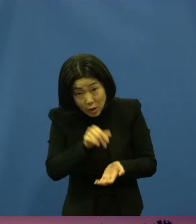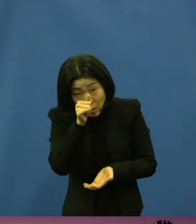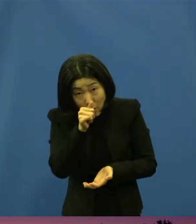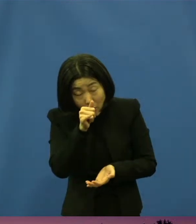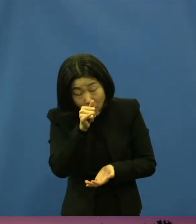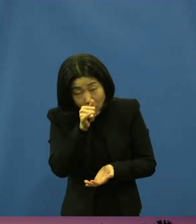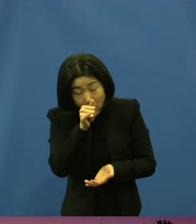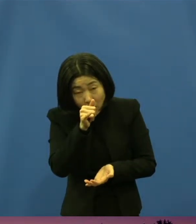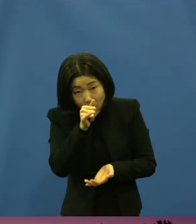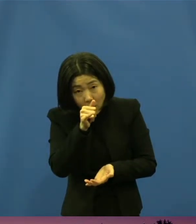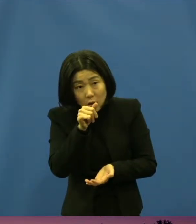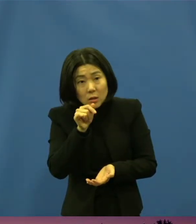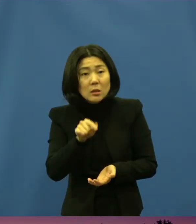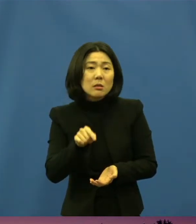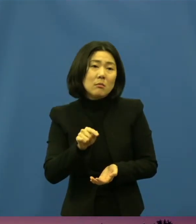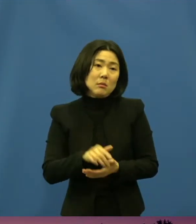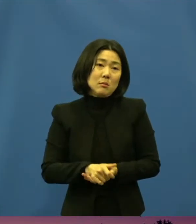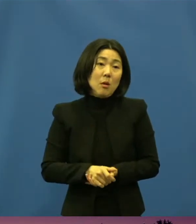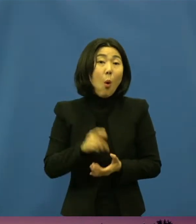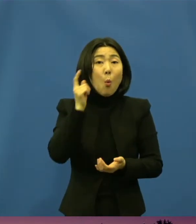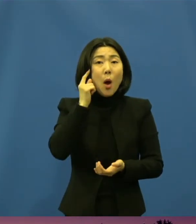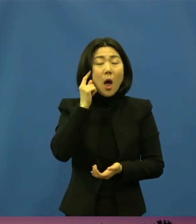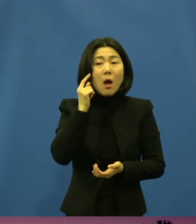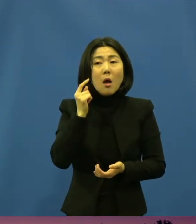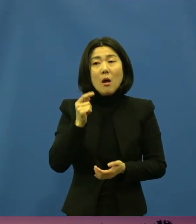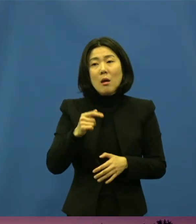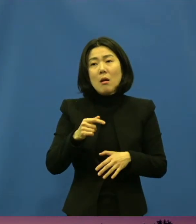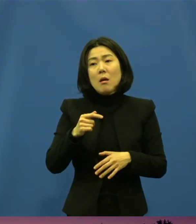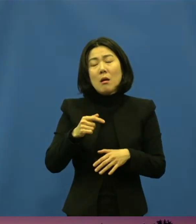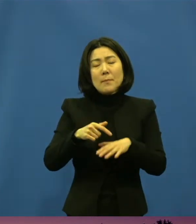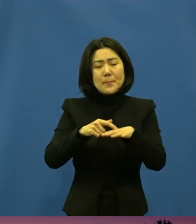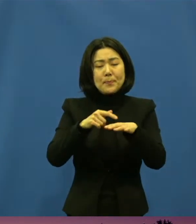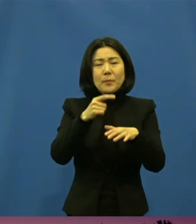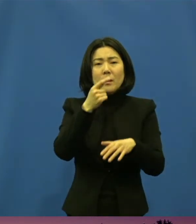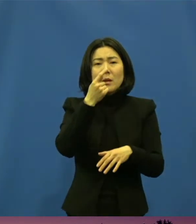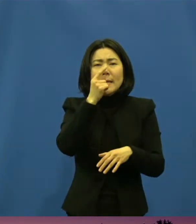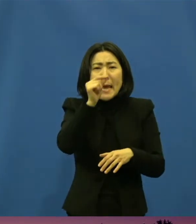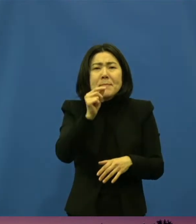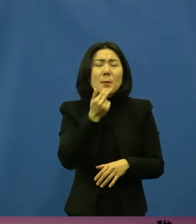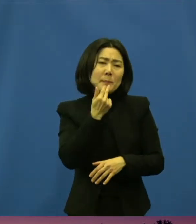왜 그렇죠? 둔감해진 겁니다. 영적 둔감증.